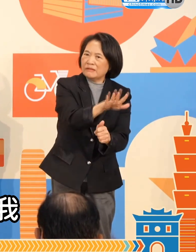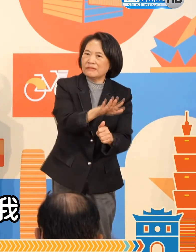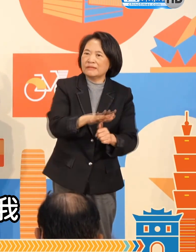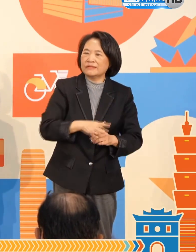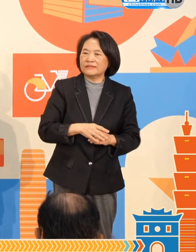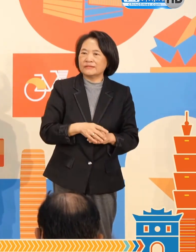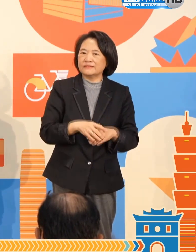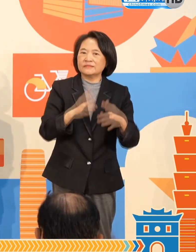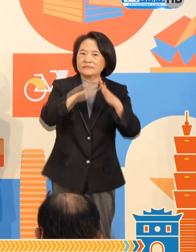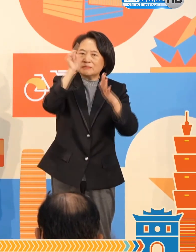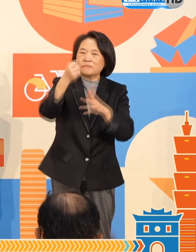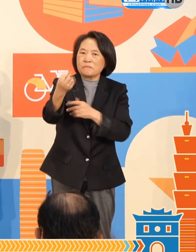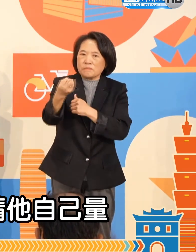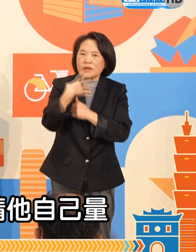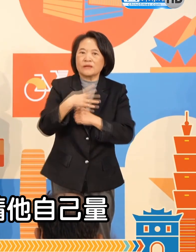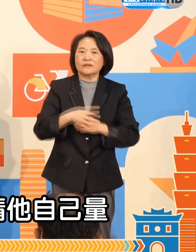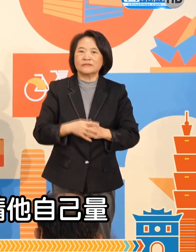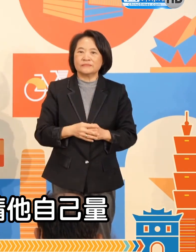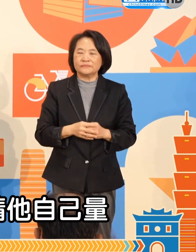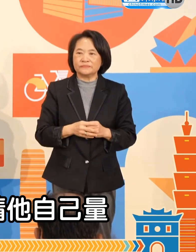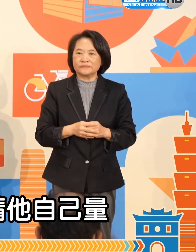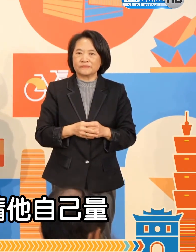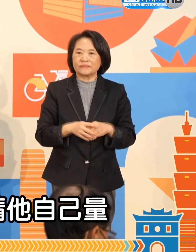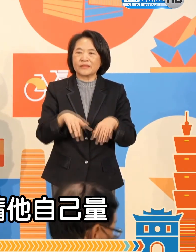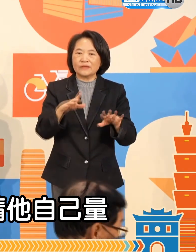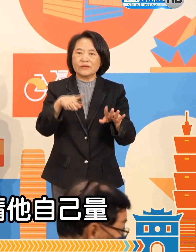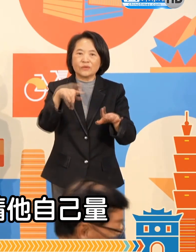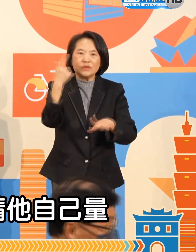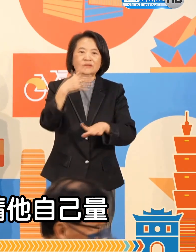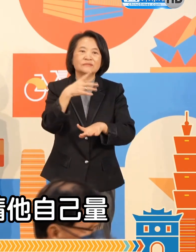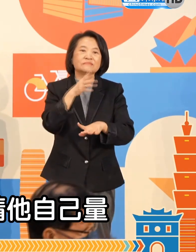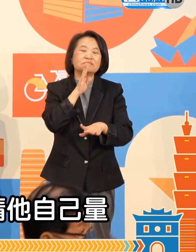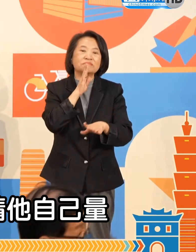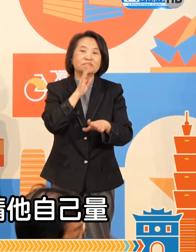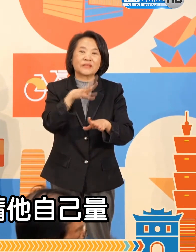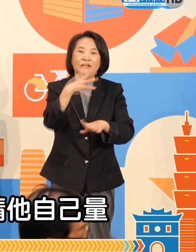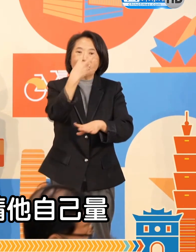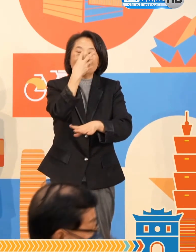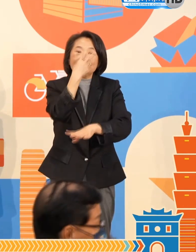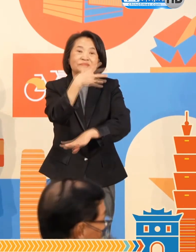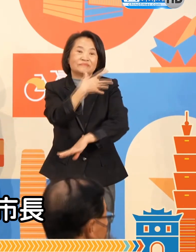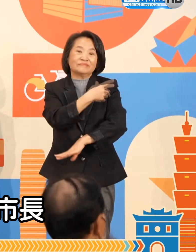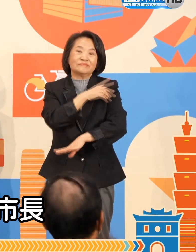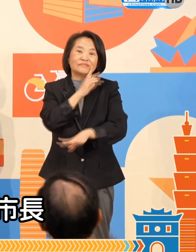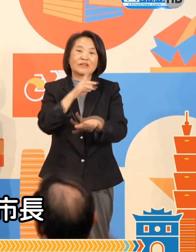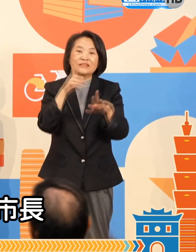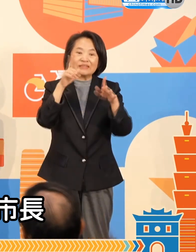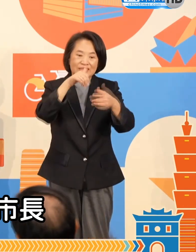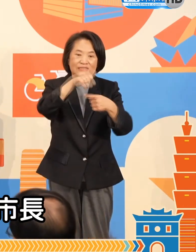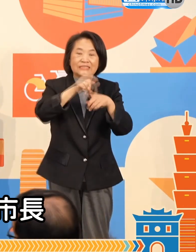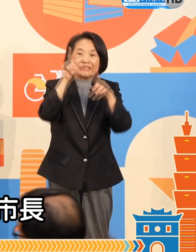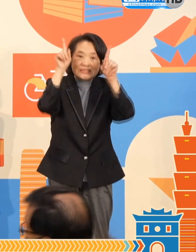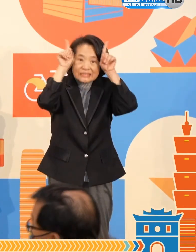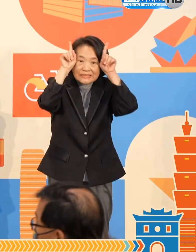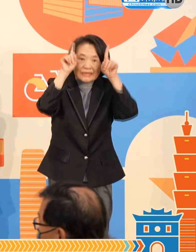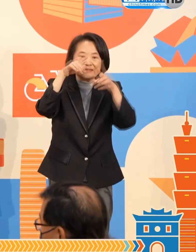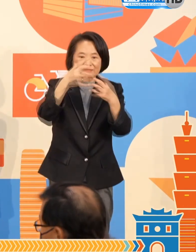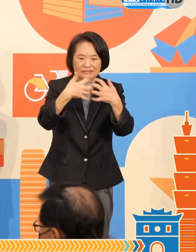我把血氧机的数字请他自己量，直接赖给市